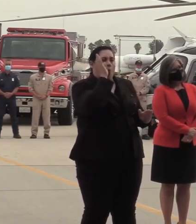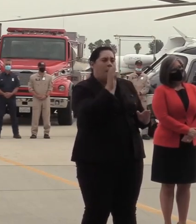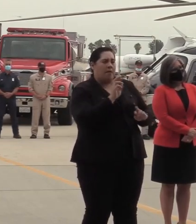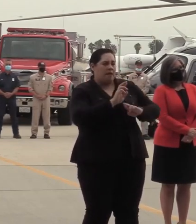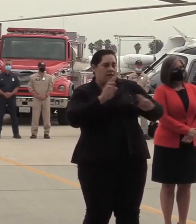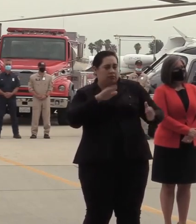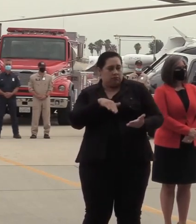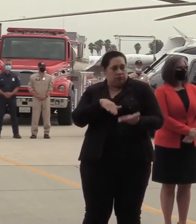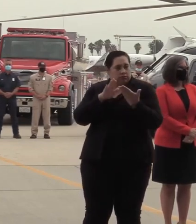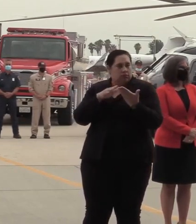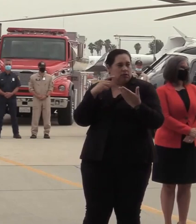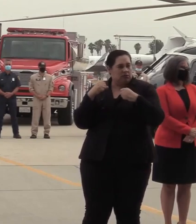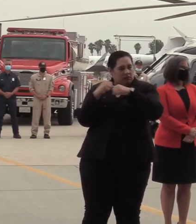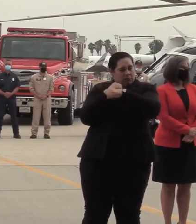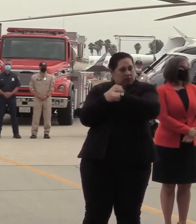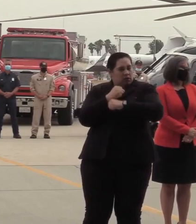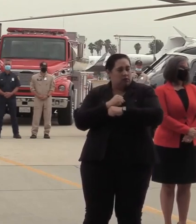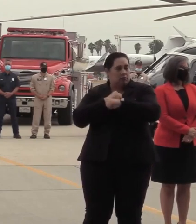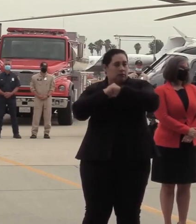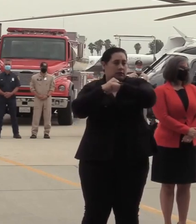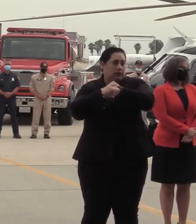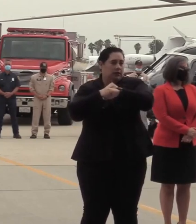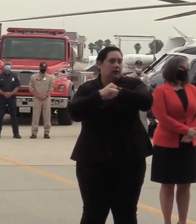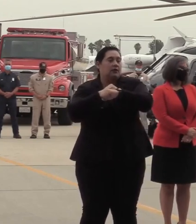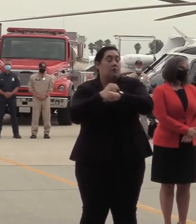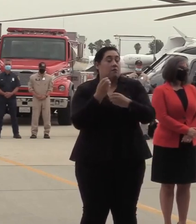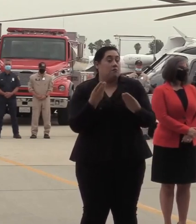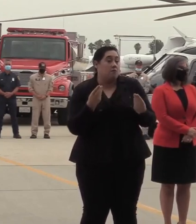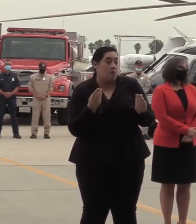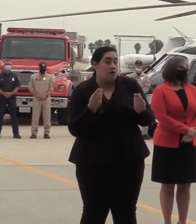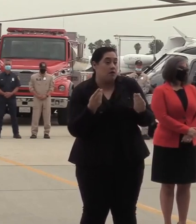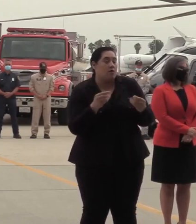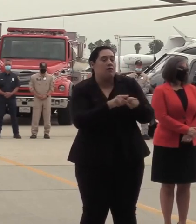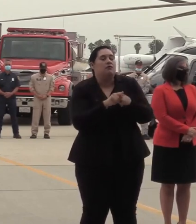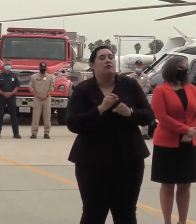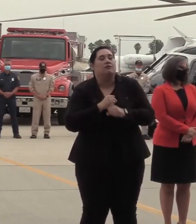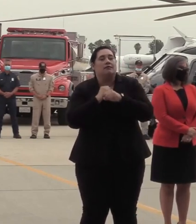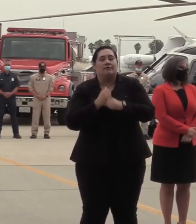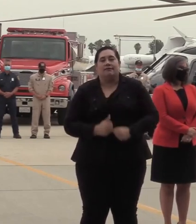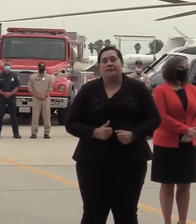de la batalla protegiendo propiedad